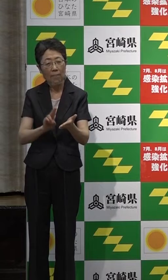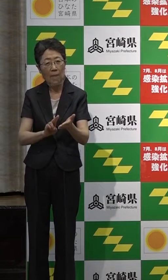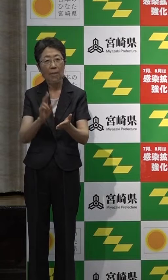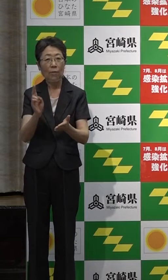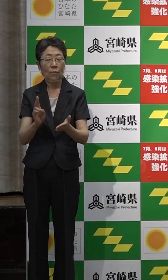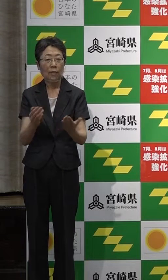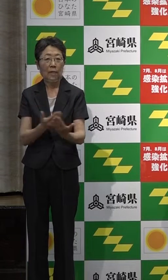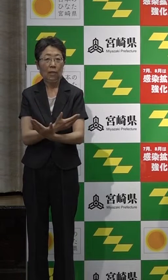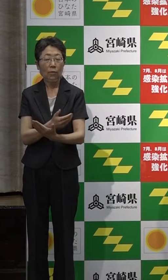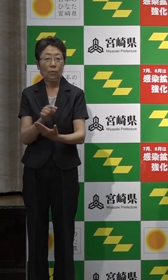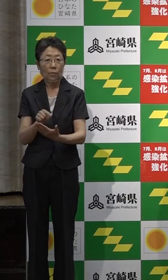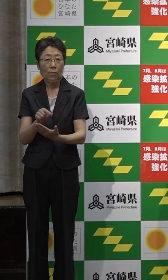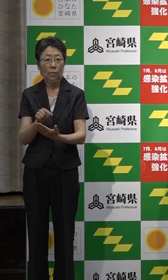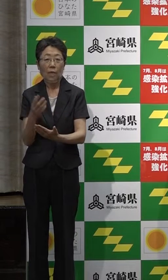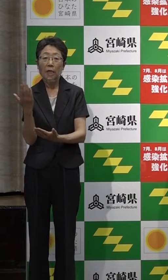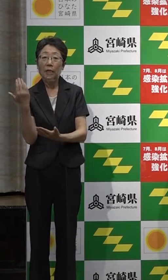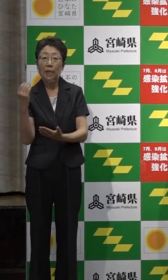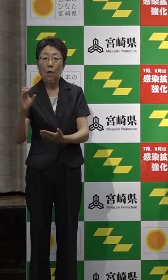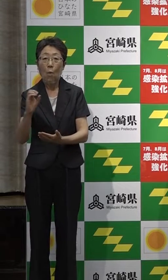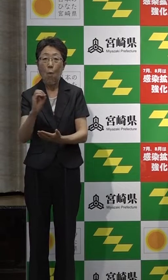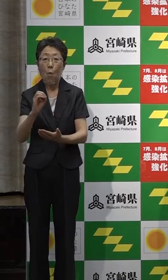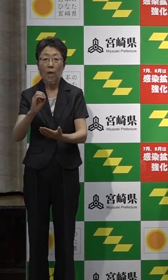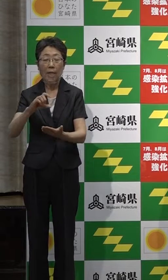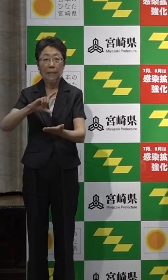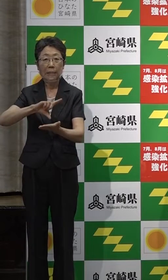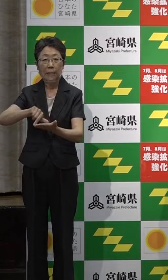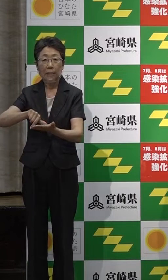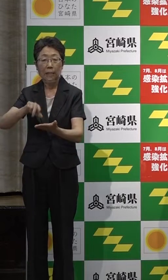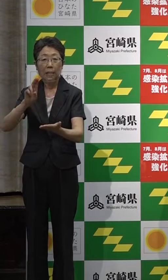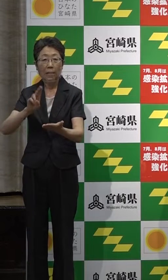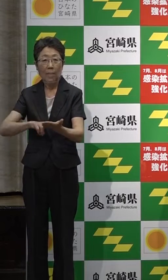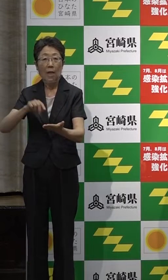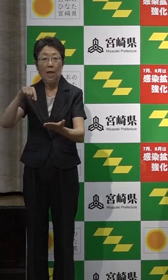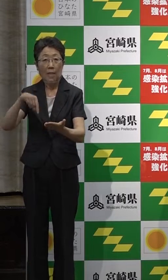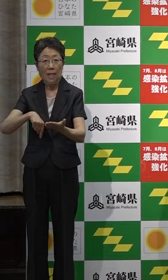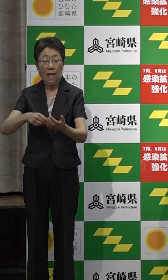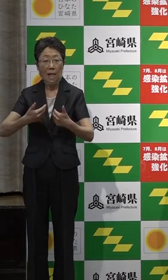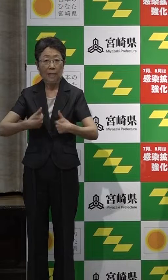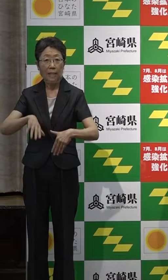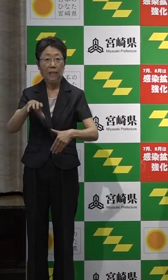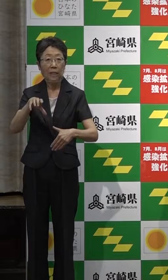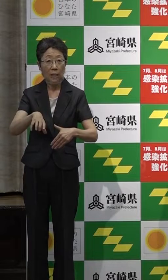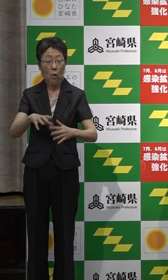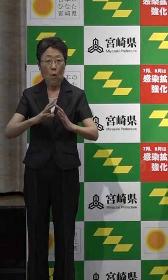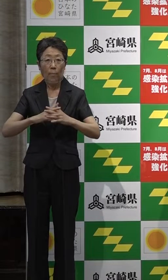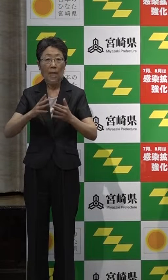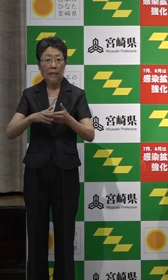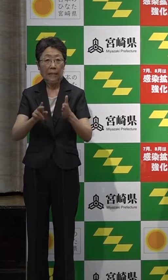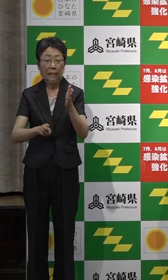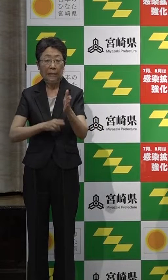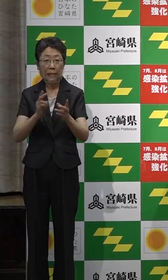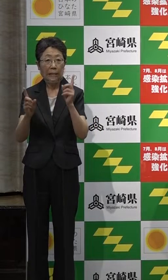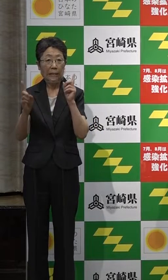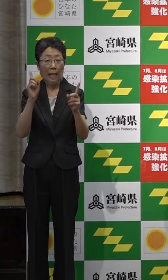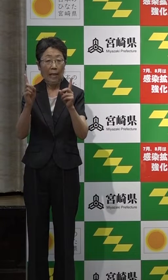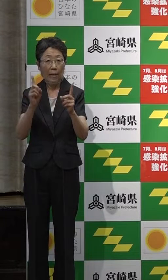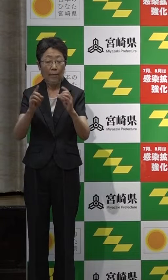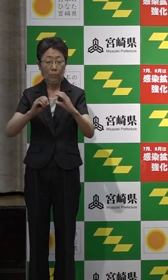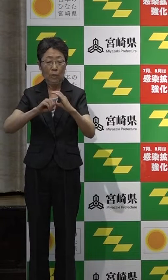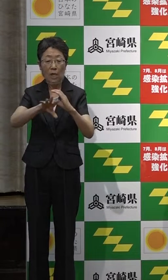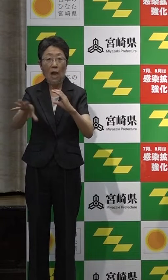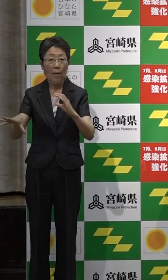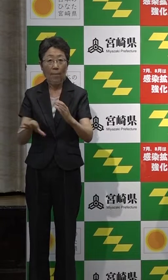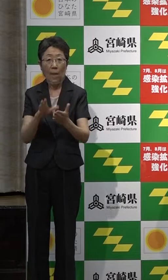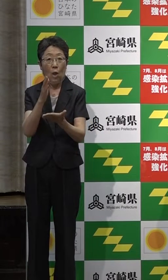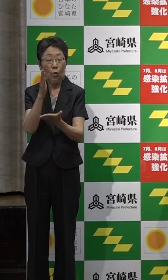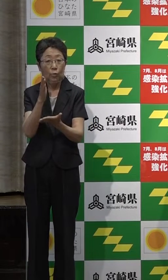このオレンジ県域に指定をしている地域につきましては地方宮旅キャンペーンの停止ということになっておりますが、明日そ